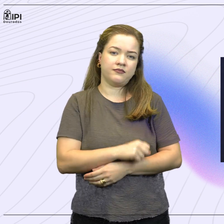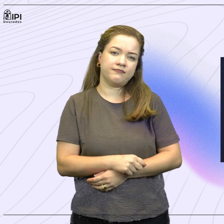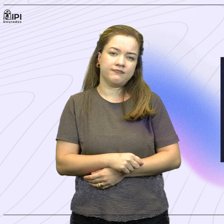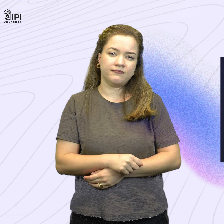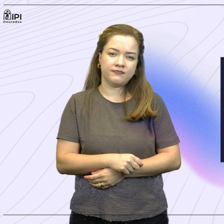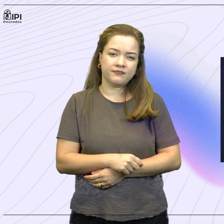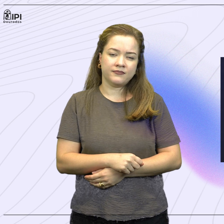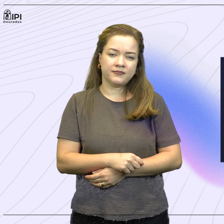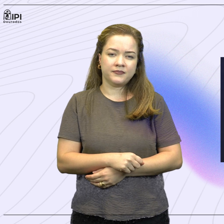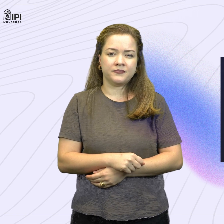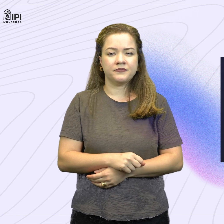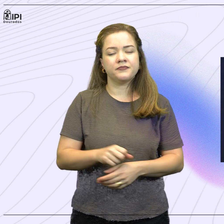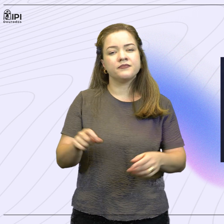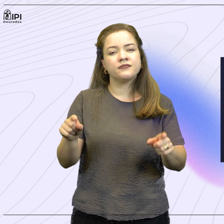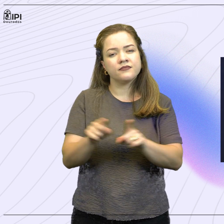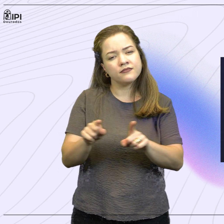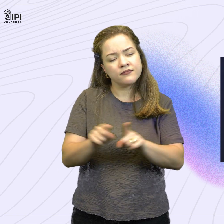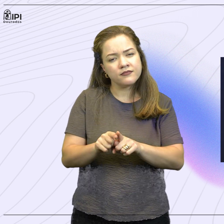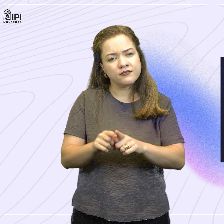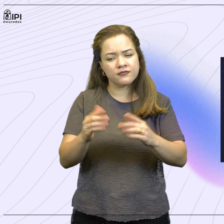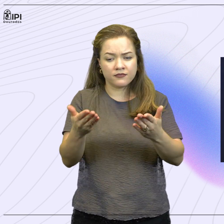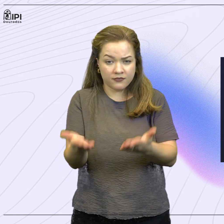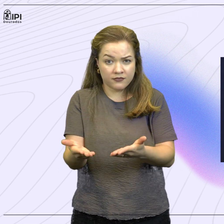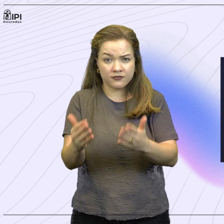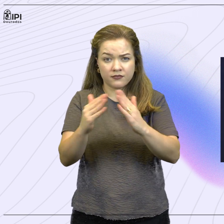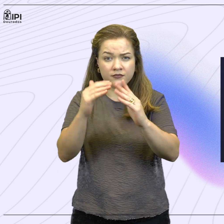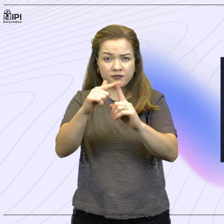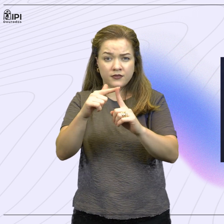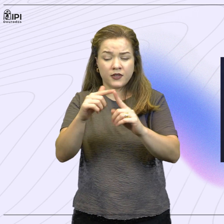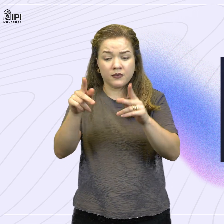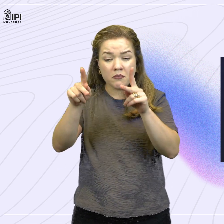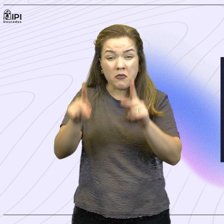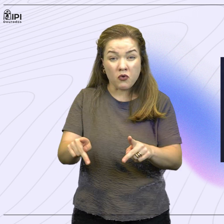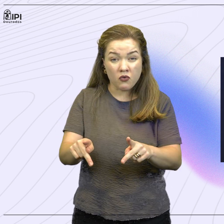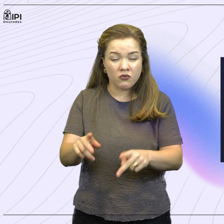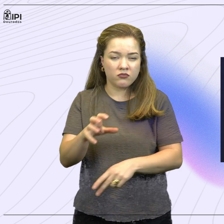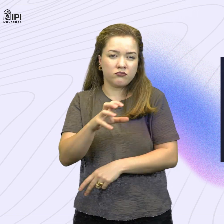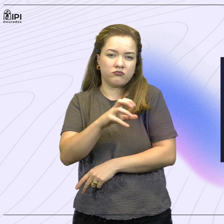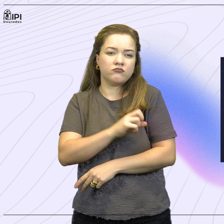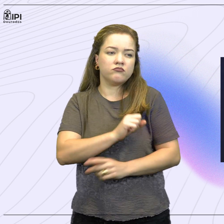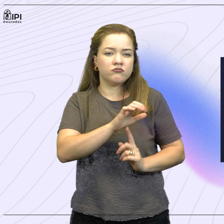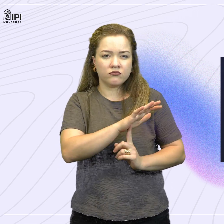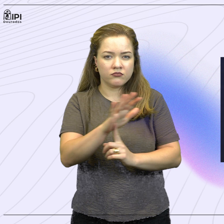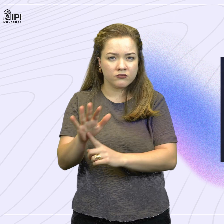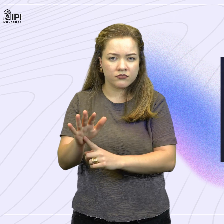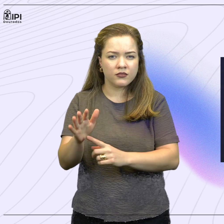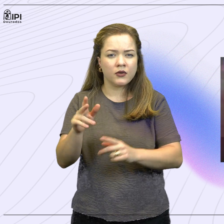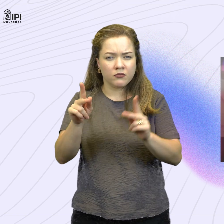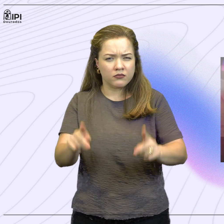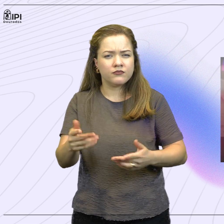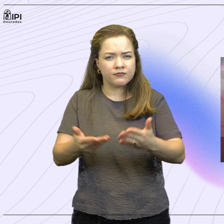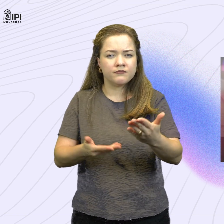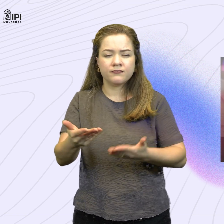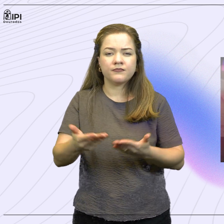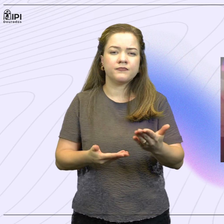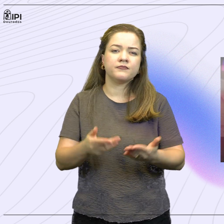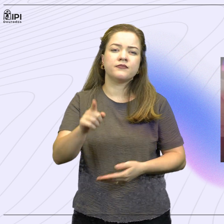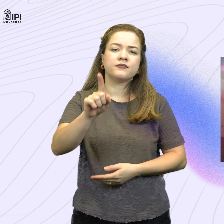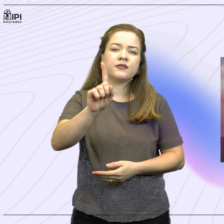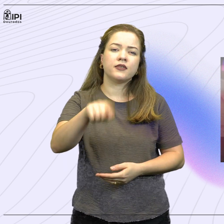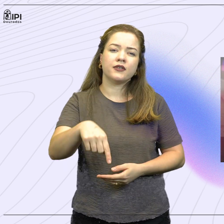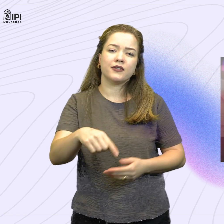E consequentemente, essa igreja que ama, esse povo que ama, um povo servidor, é um